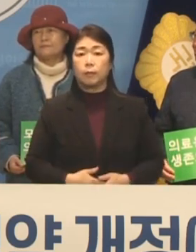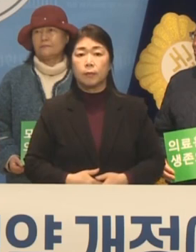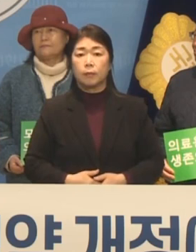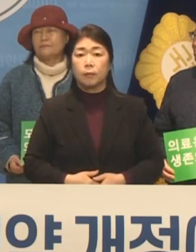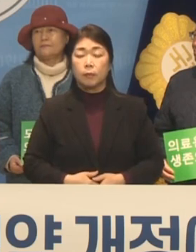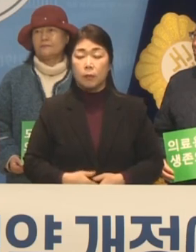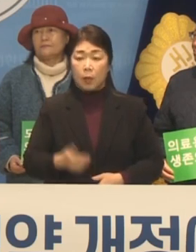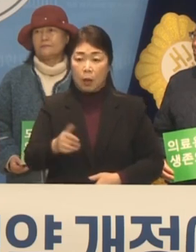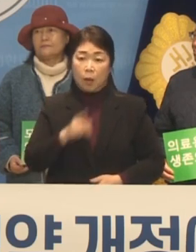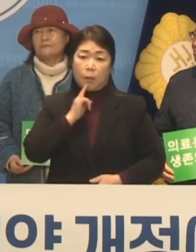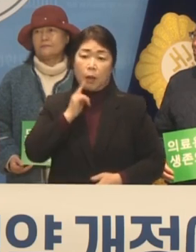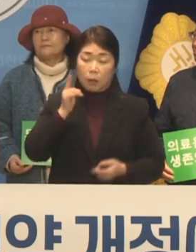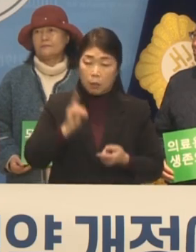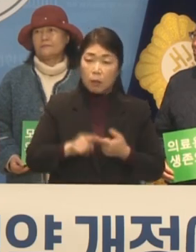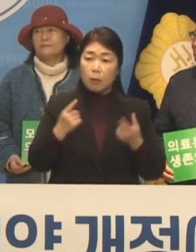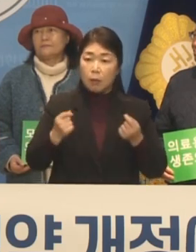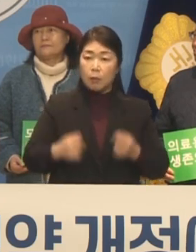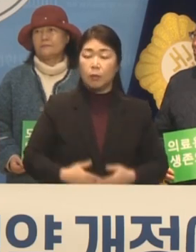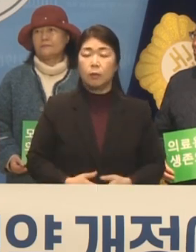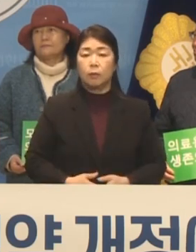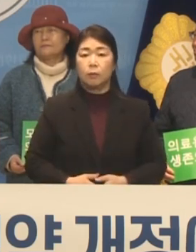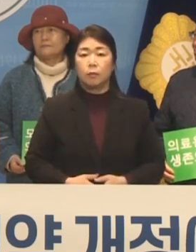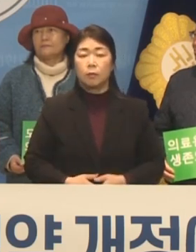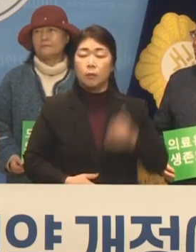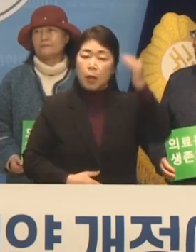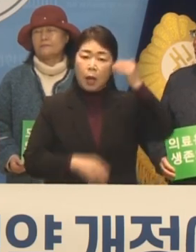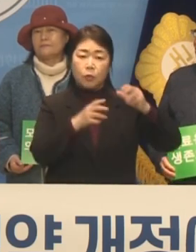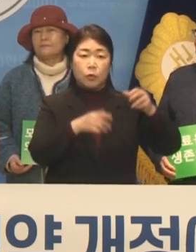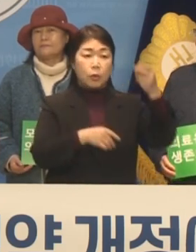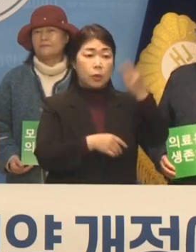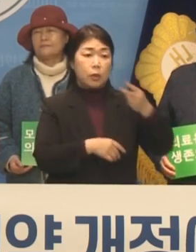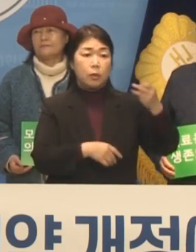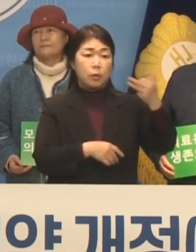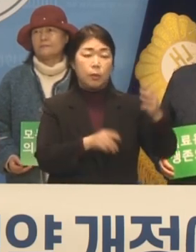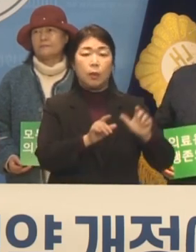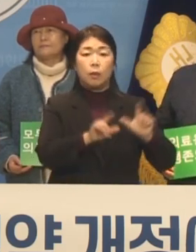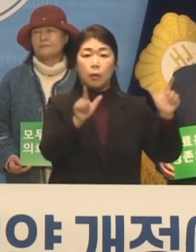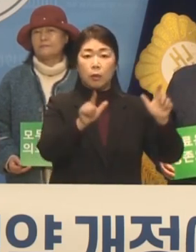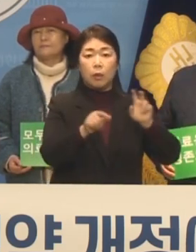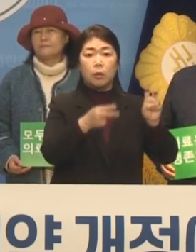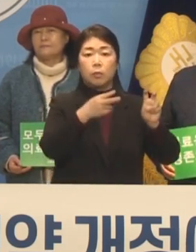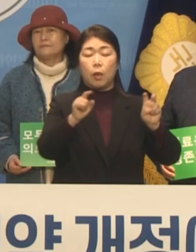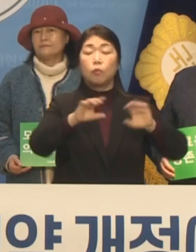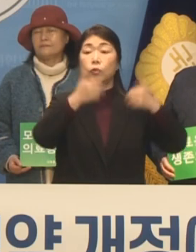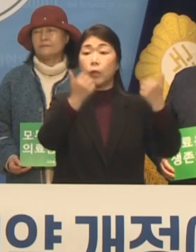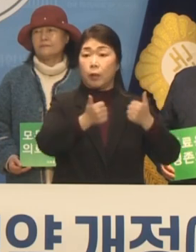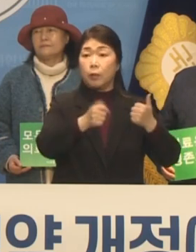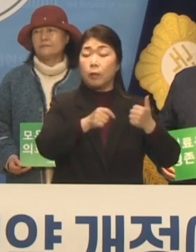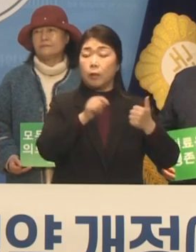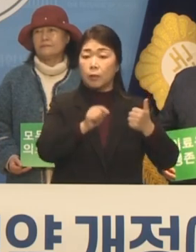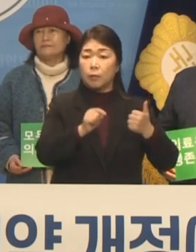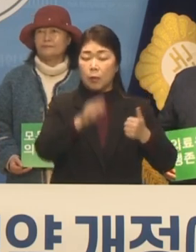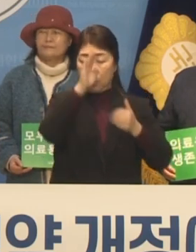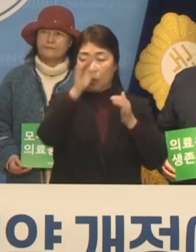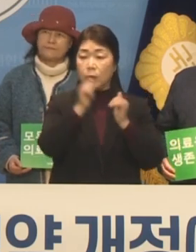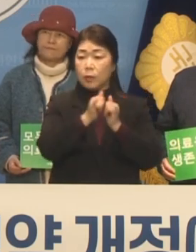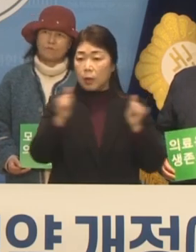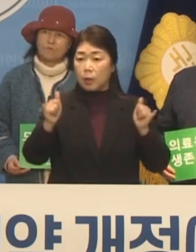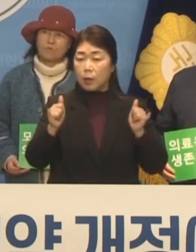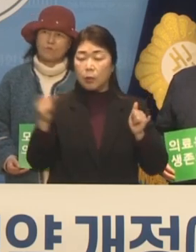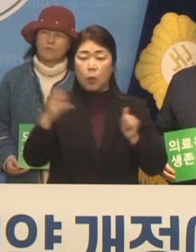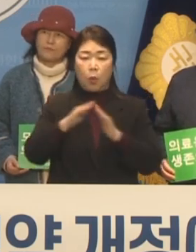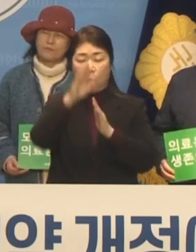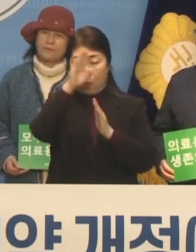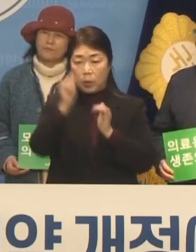앞서 말씀드린 대로 이미 한국은 2018년 20대 국회에서 저희 환자